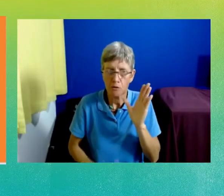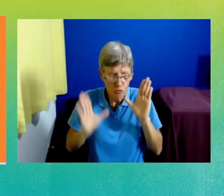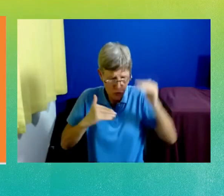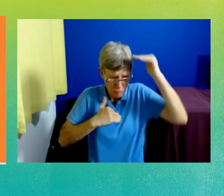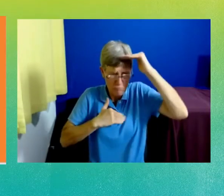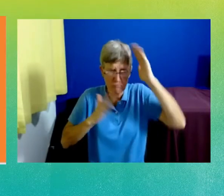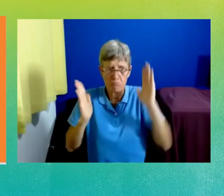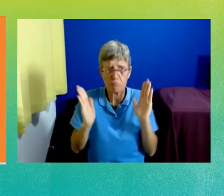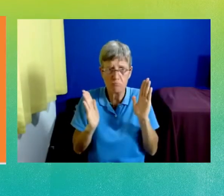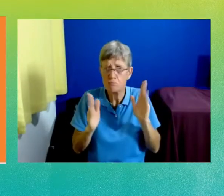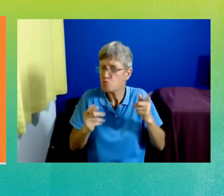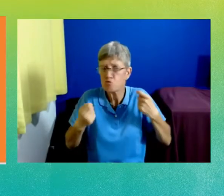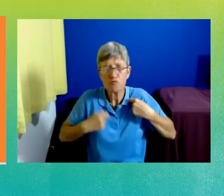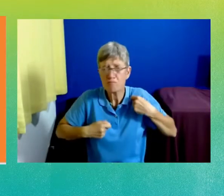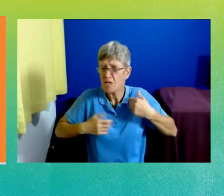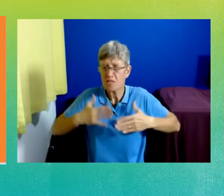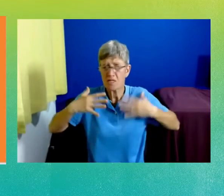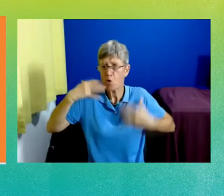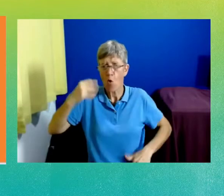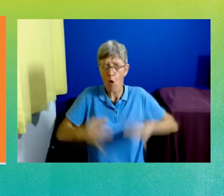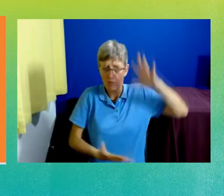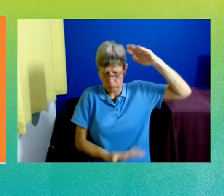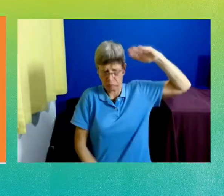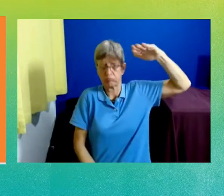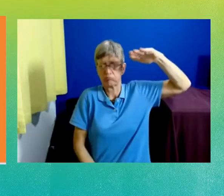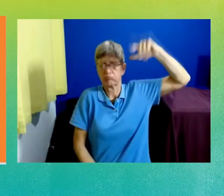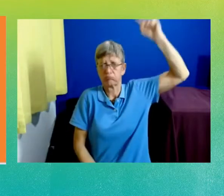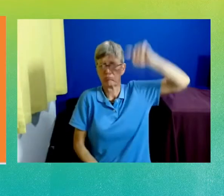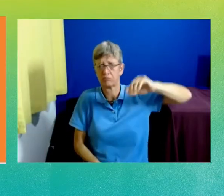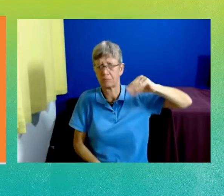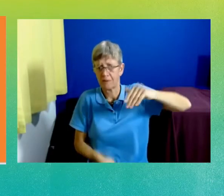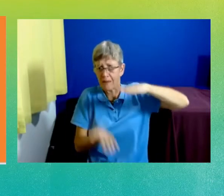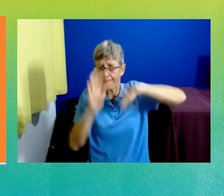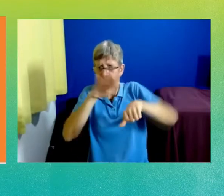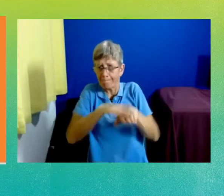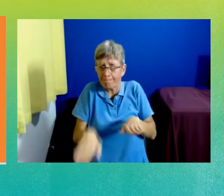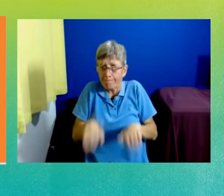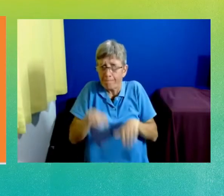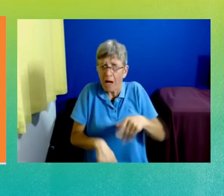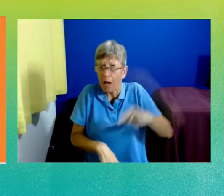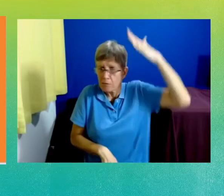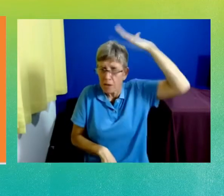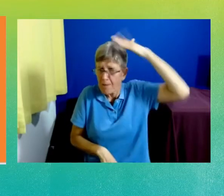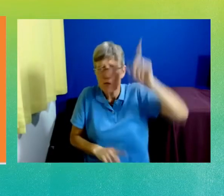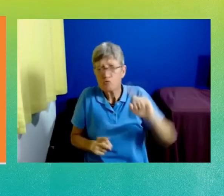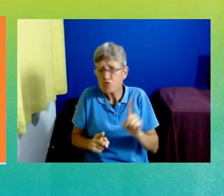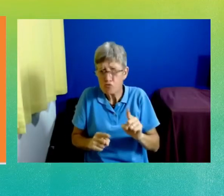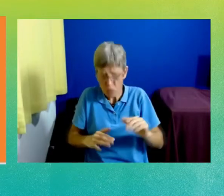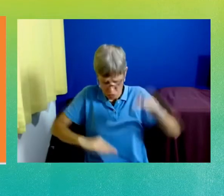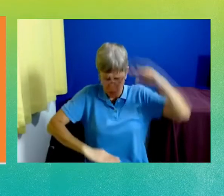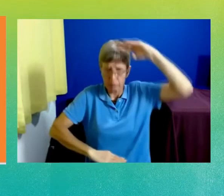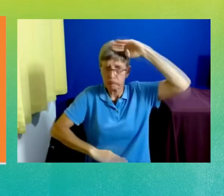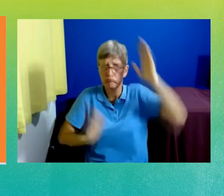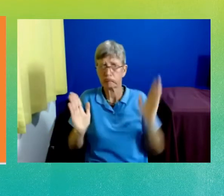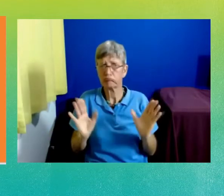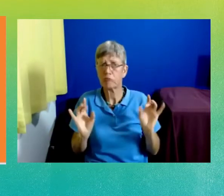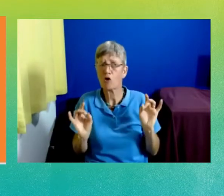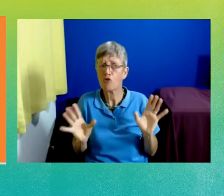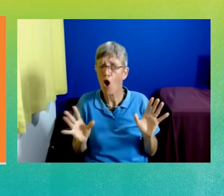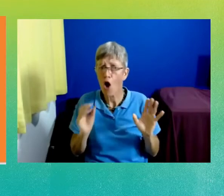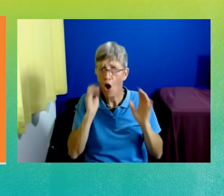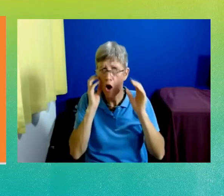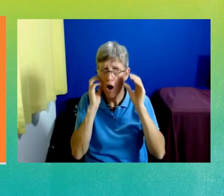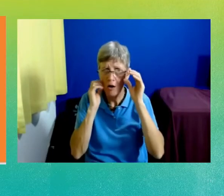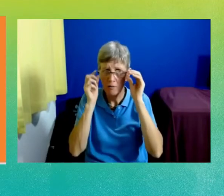ele mostra, ele incorpora ali o lápis naquela hora, tá? É como se tivesse ali realmente